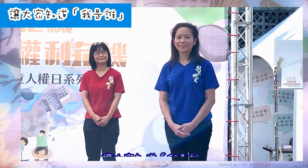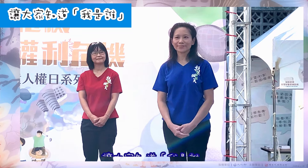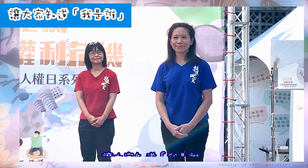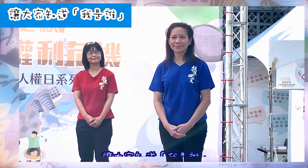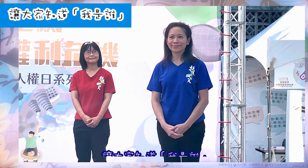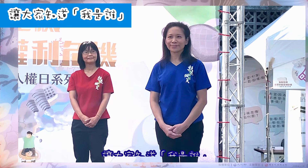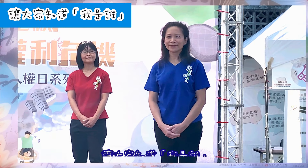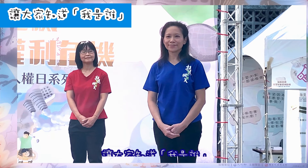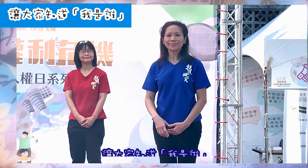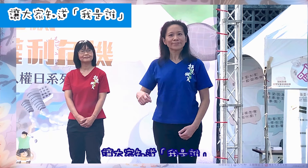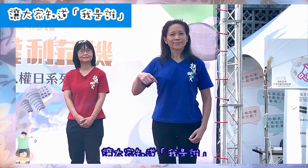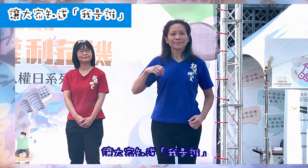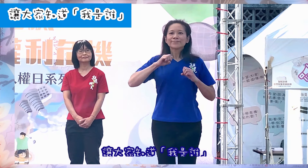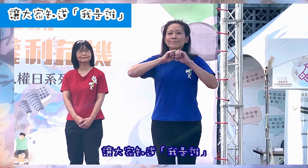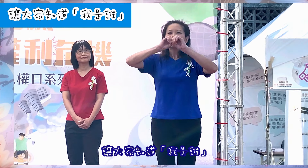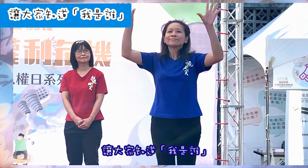让大家知道我是谁。